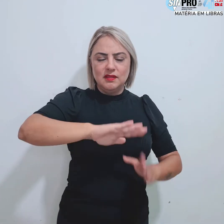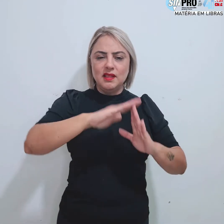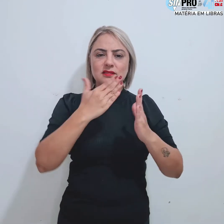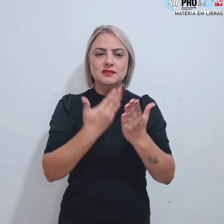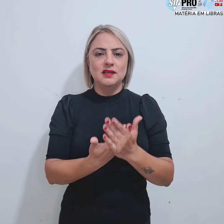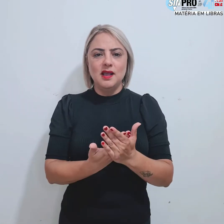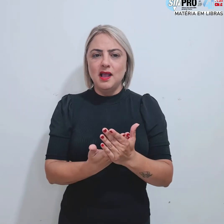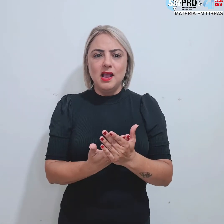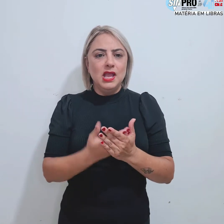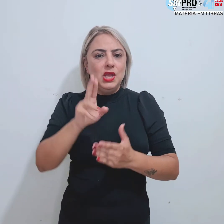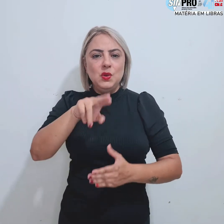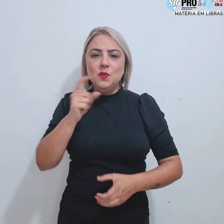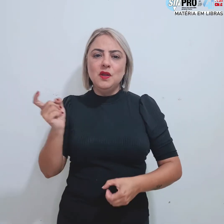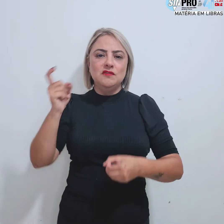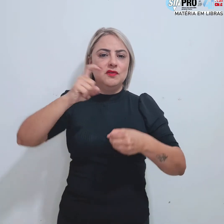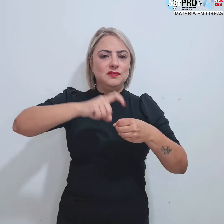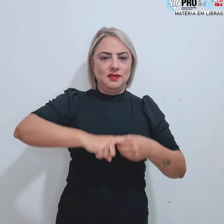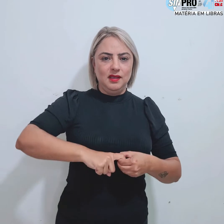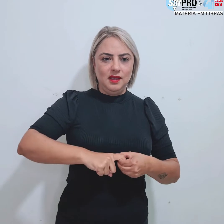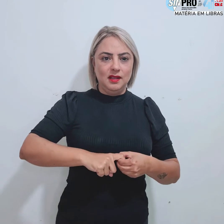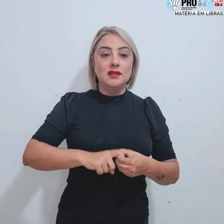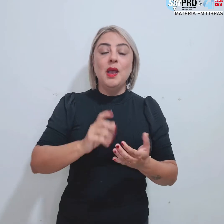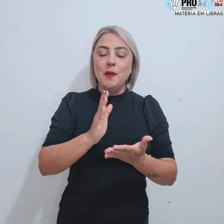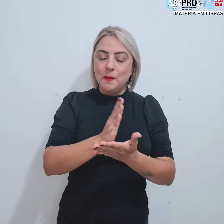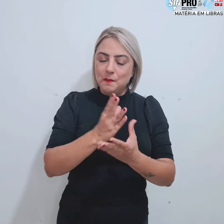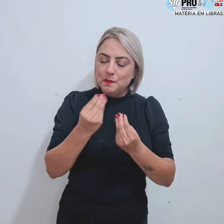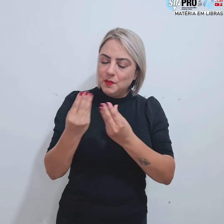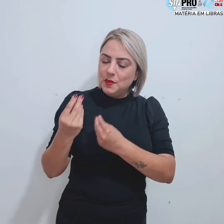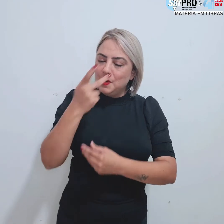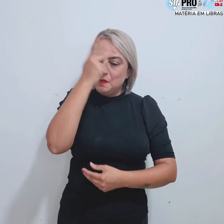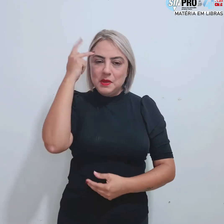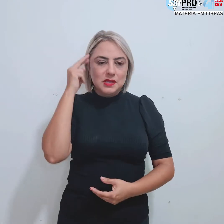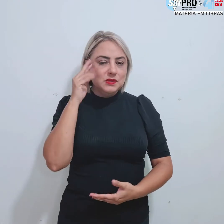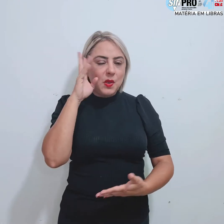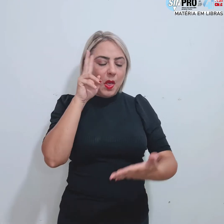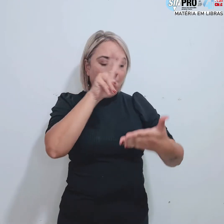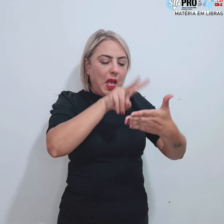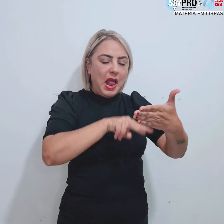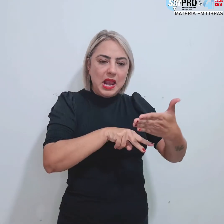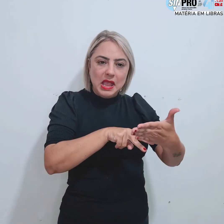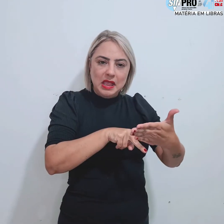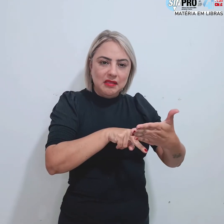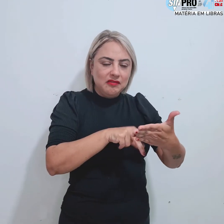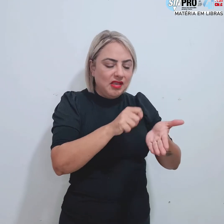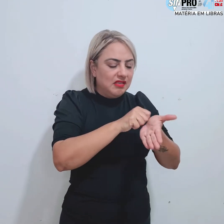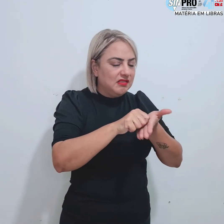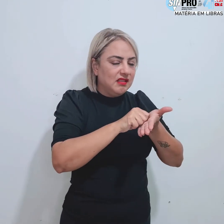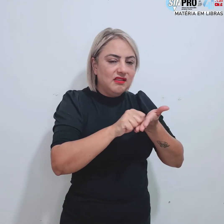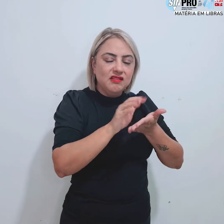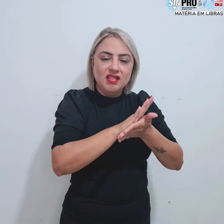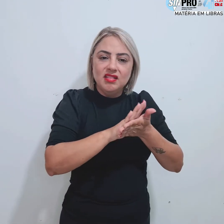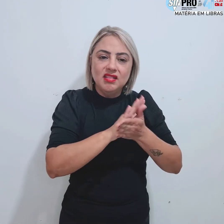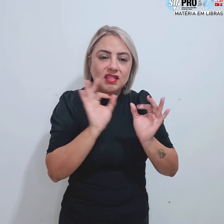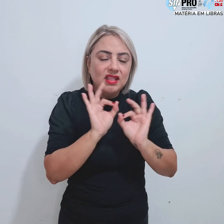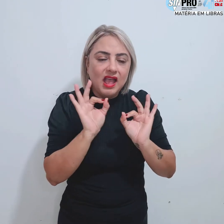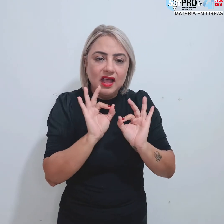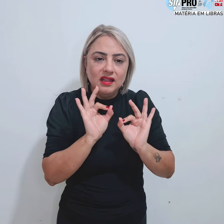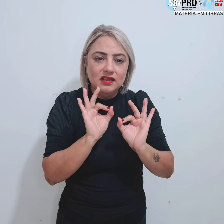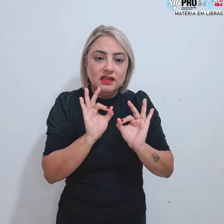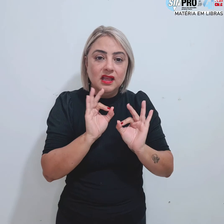espaços e não retornaram. Muitas não sabem ler, não sabem escrever. E